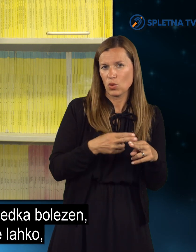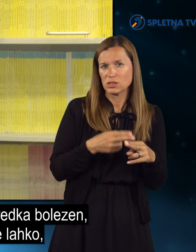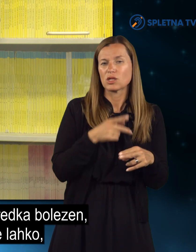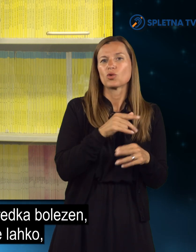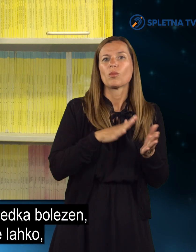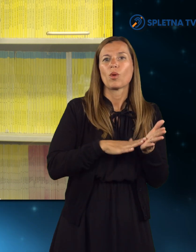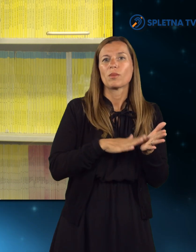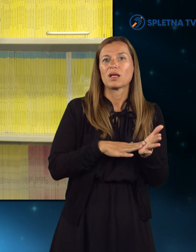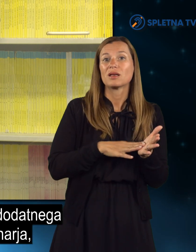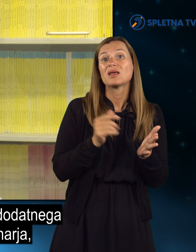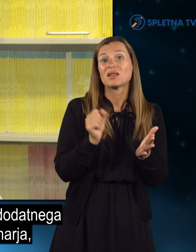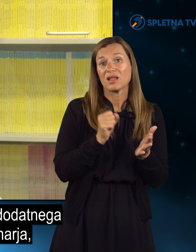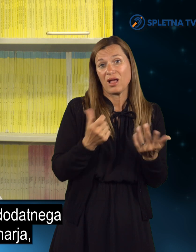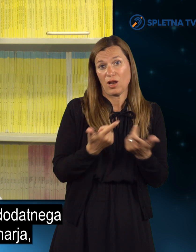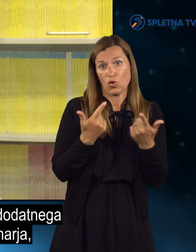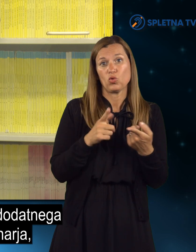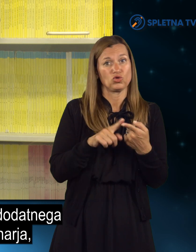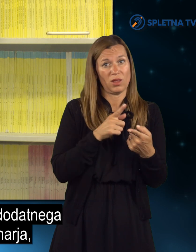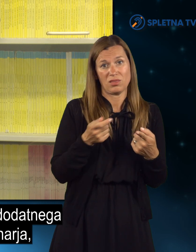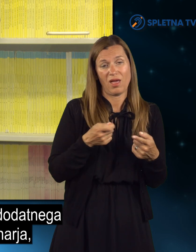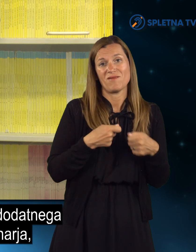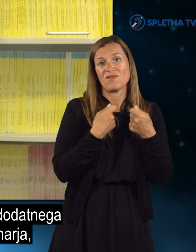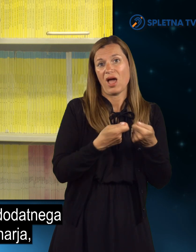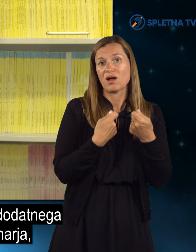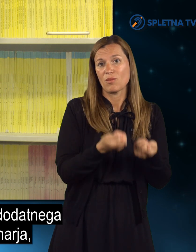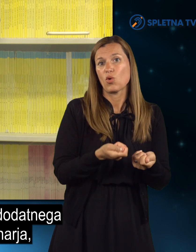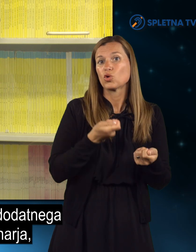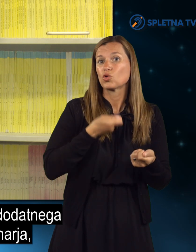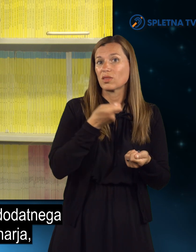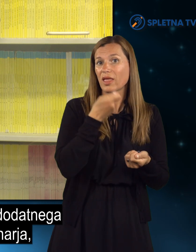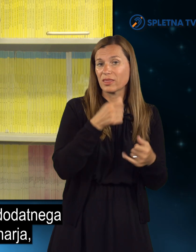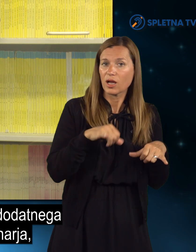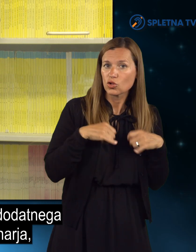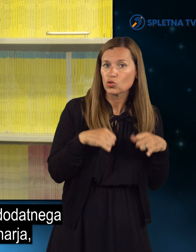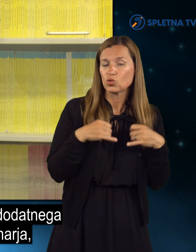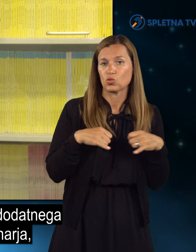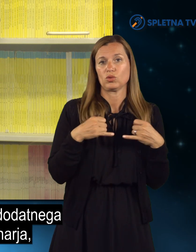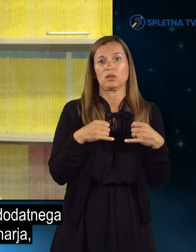je lahko, če ne vlagamo dodatnega truda in